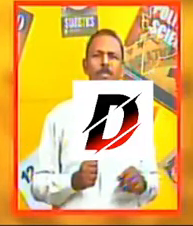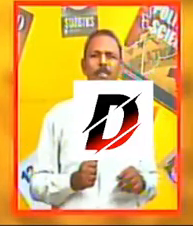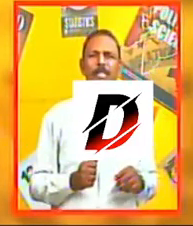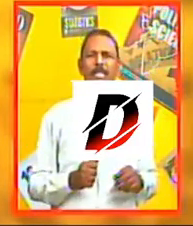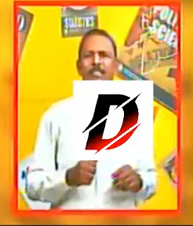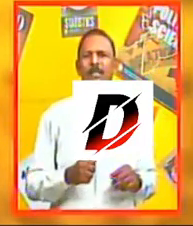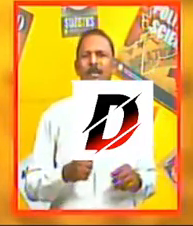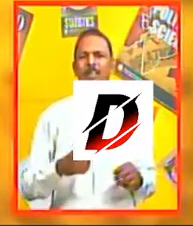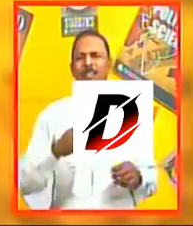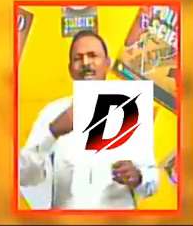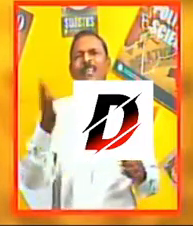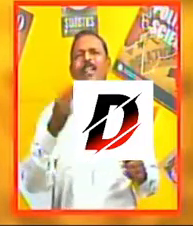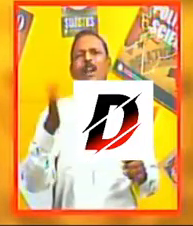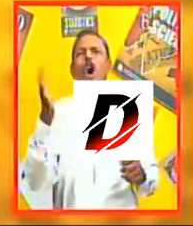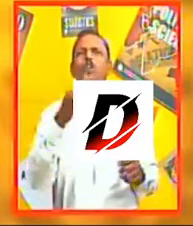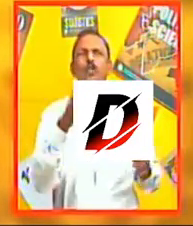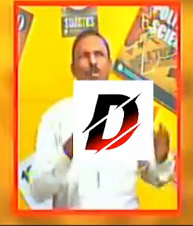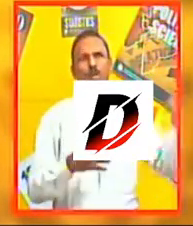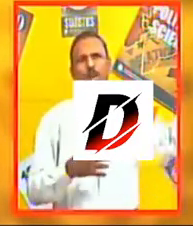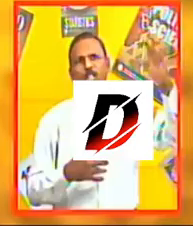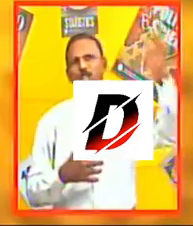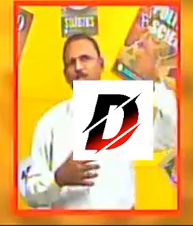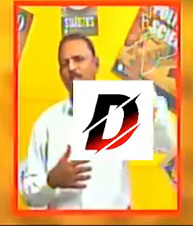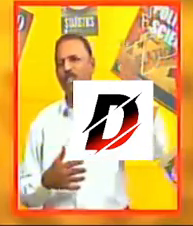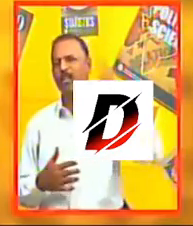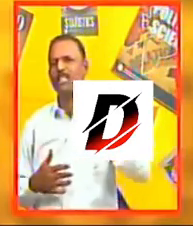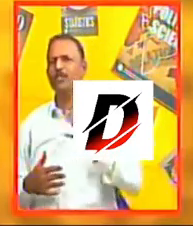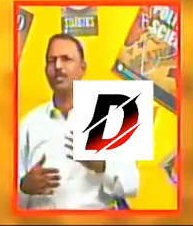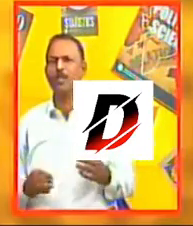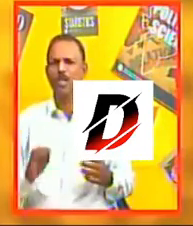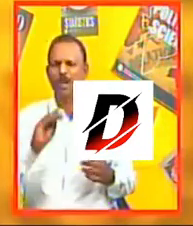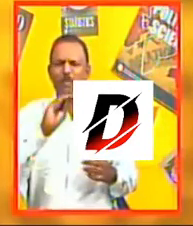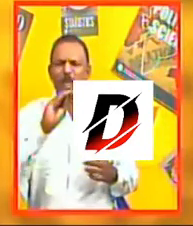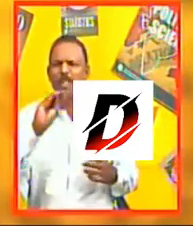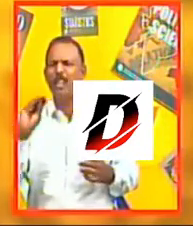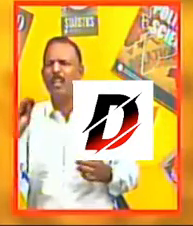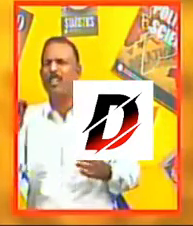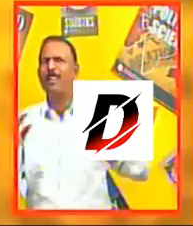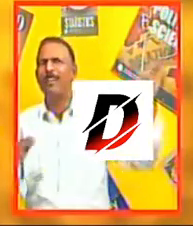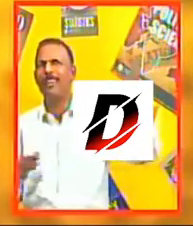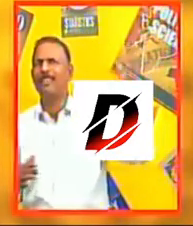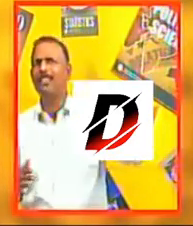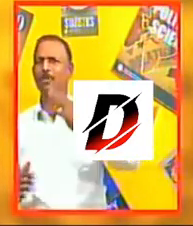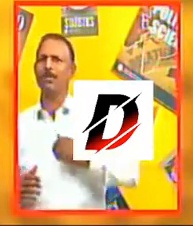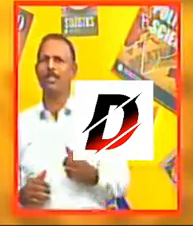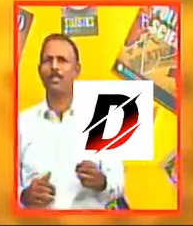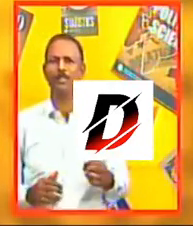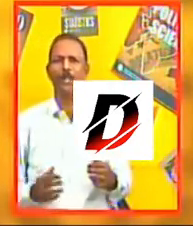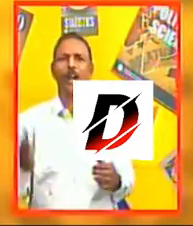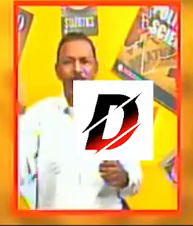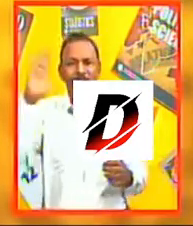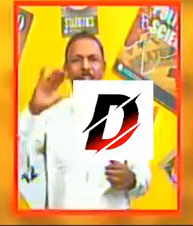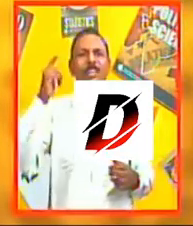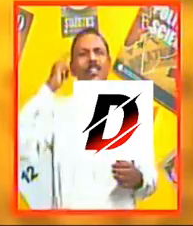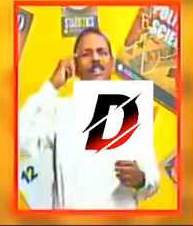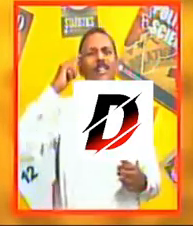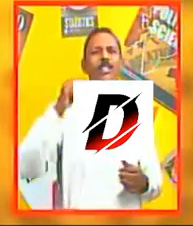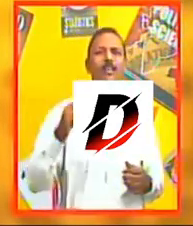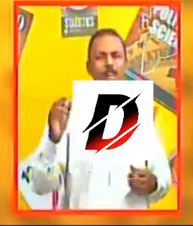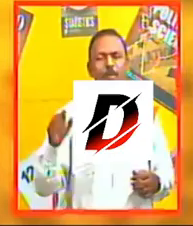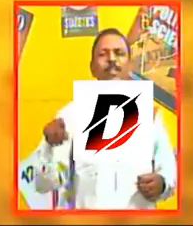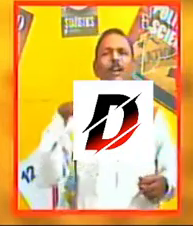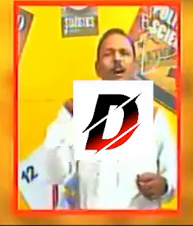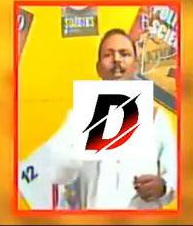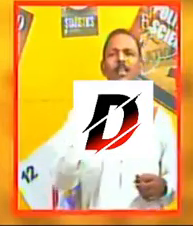பார்த்தோம்னா, தென்றல் காற்று வீசும்போது இருக்கின்ற சமயங்களில் அந்த காற்று அதிகமாக வெள்ளிய வருடலாக இருக்கும், அந்த ஒரு குறிக்கக்கூடிய